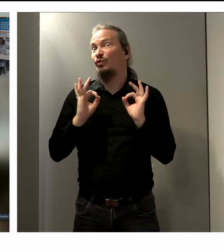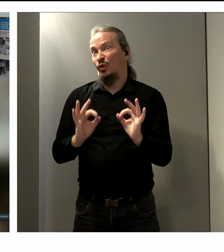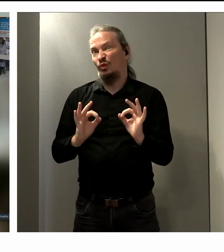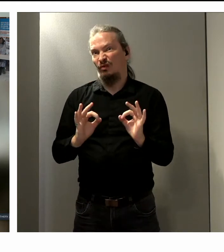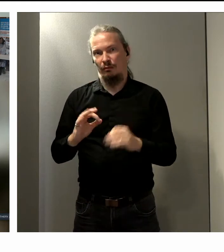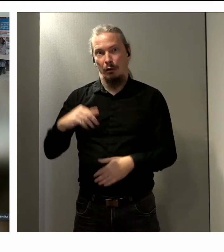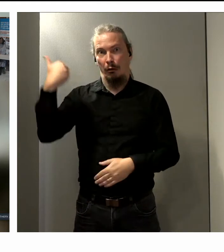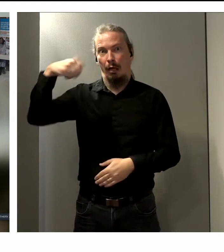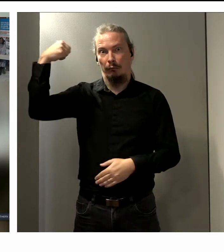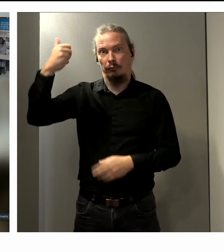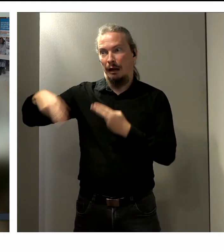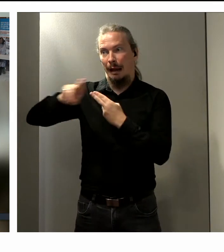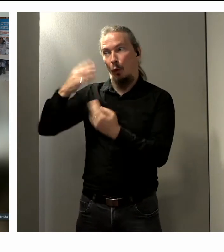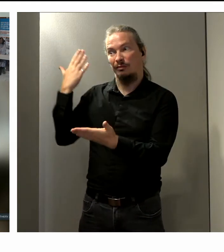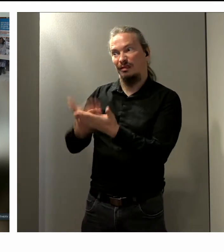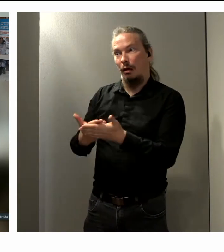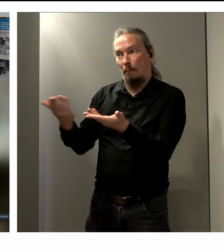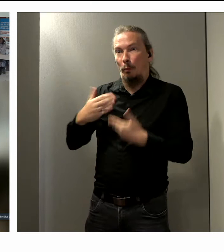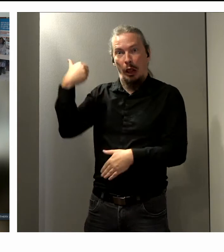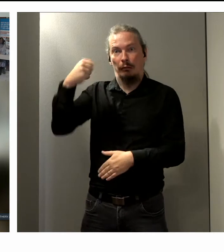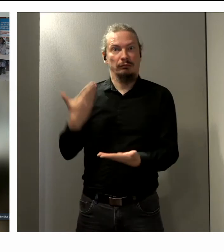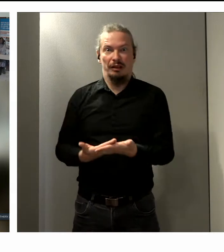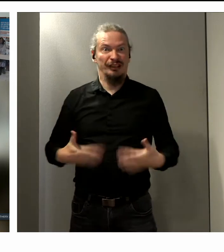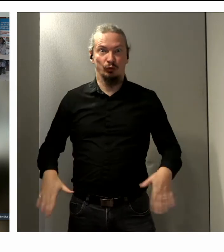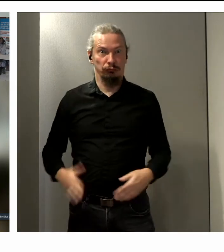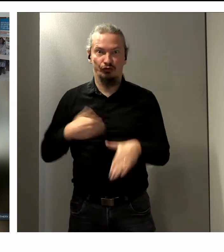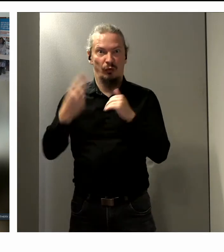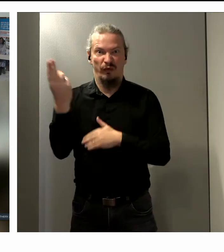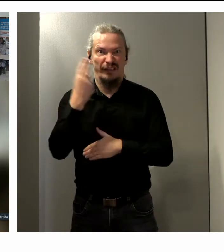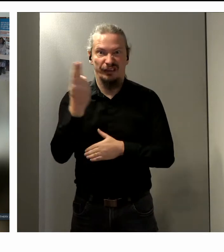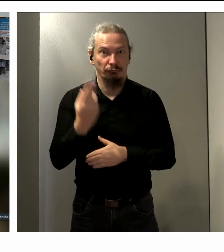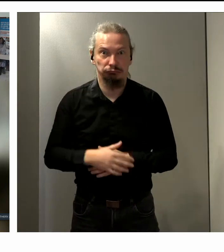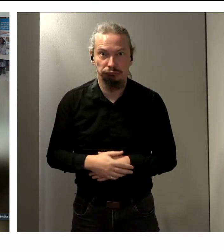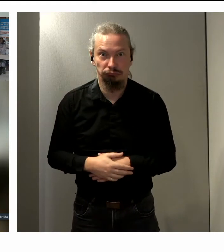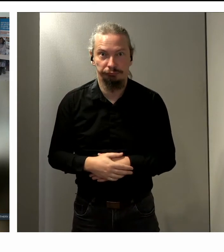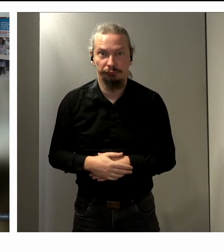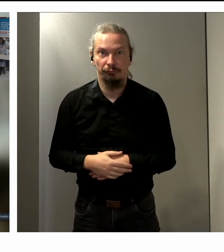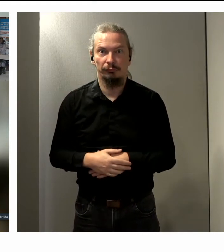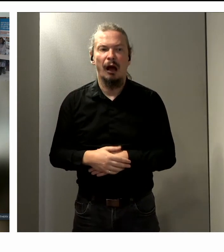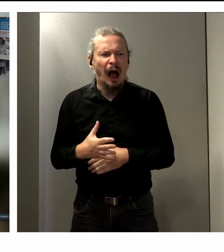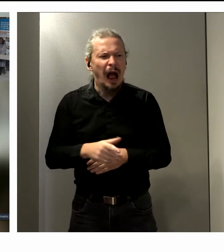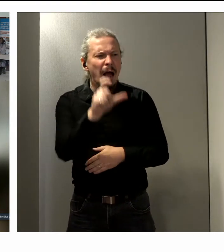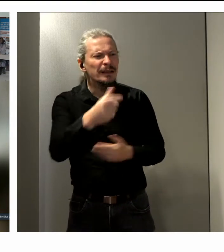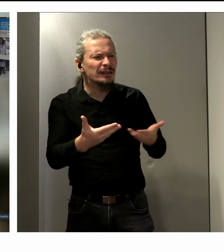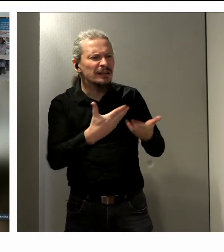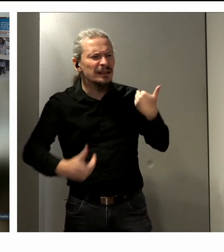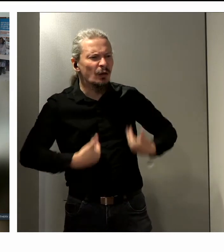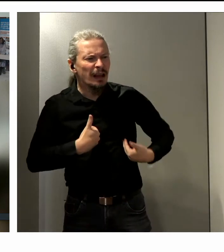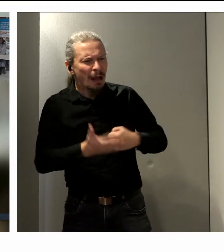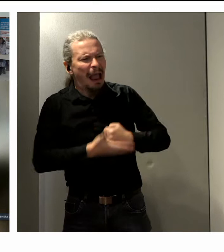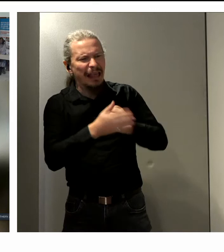effectivement quasiment la seule réponse proposée par les universités dans le cadre d'une aide au suivi du